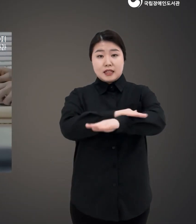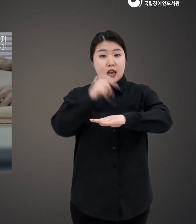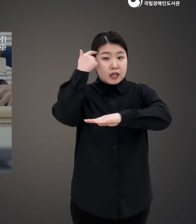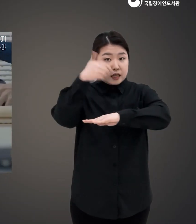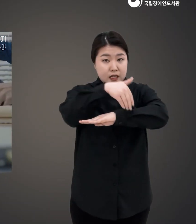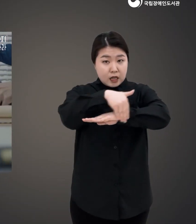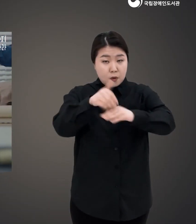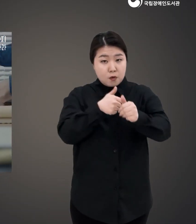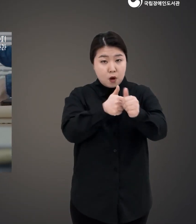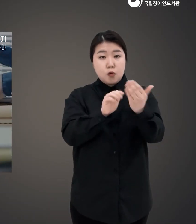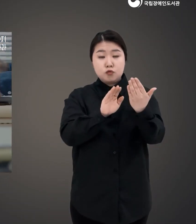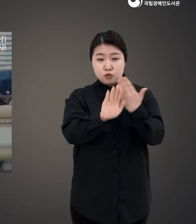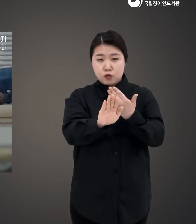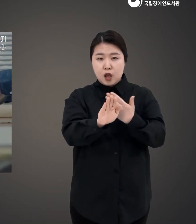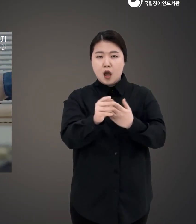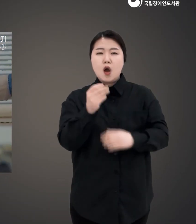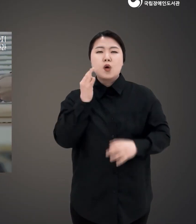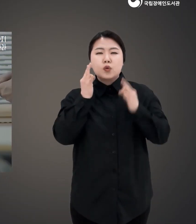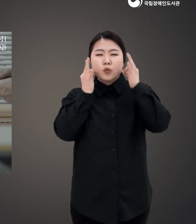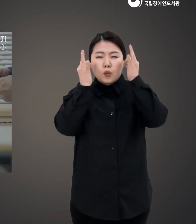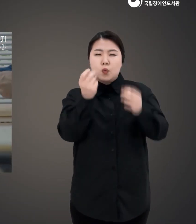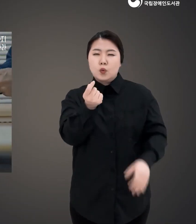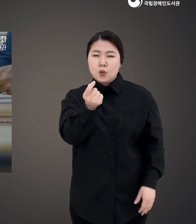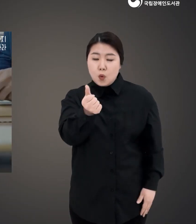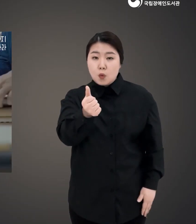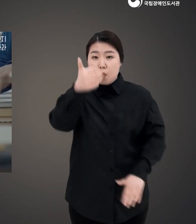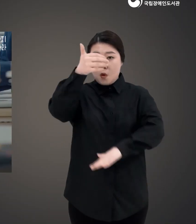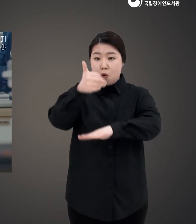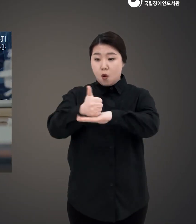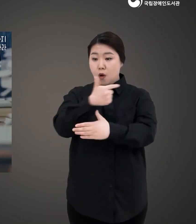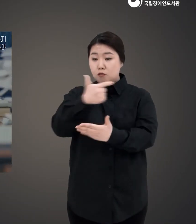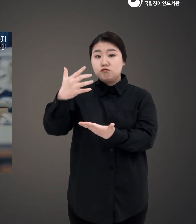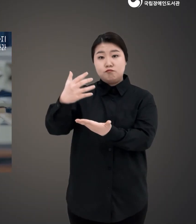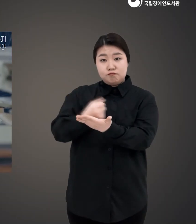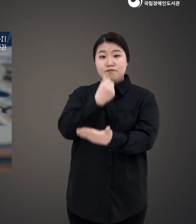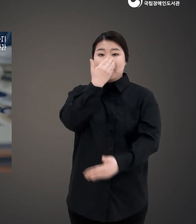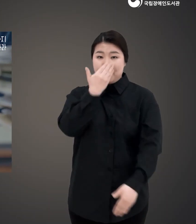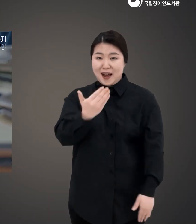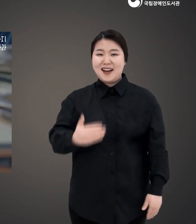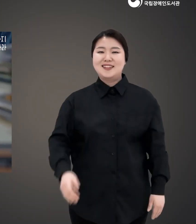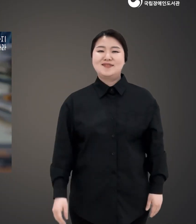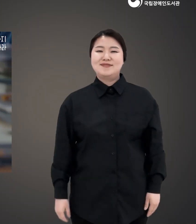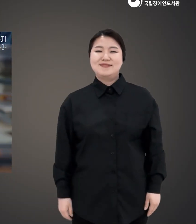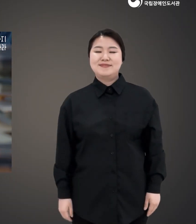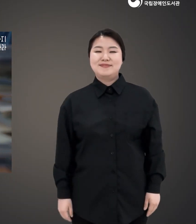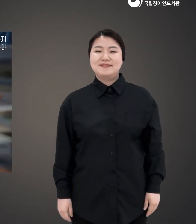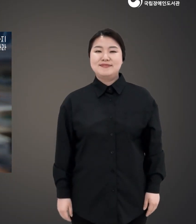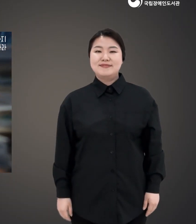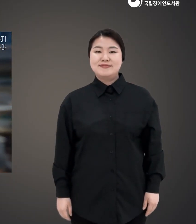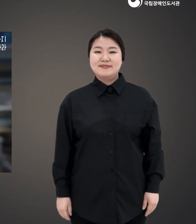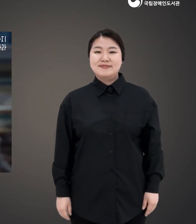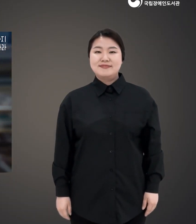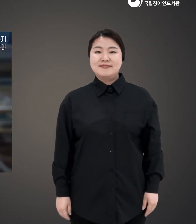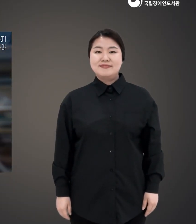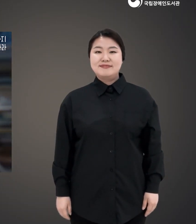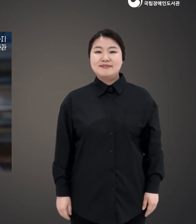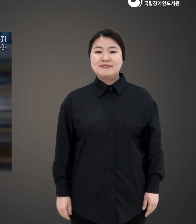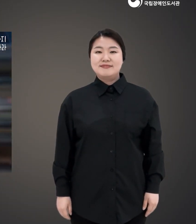잘 계획된 삶을 살아야 최소한의 노력으로 최상의 결과를 얻을 수 있다.